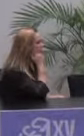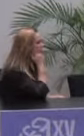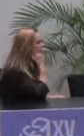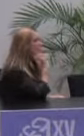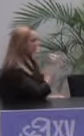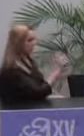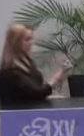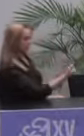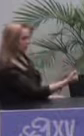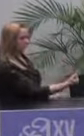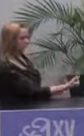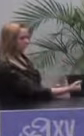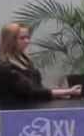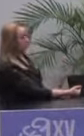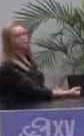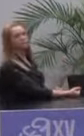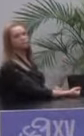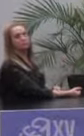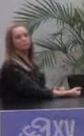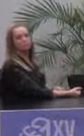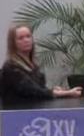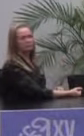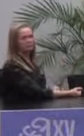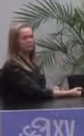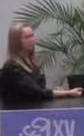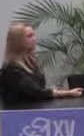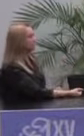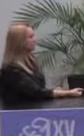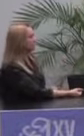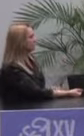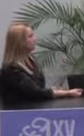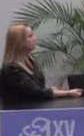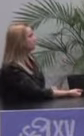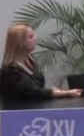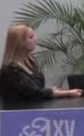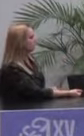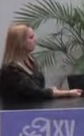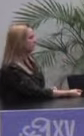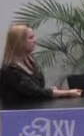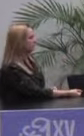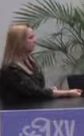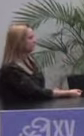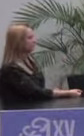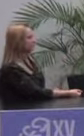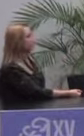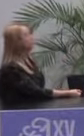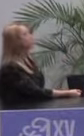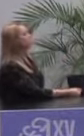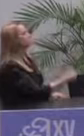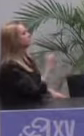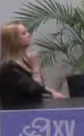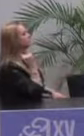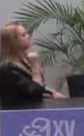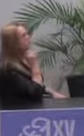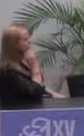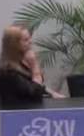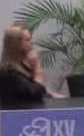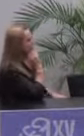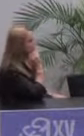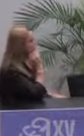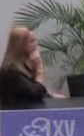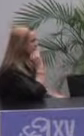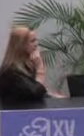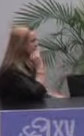não tem a menor noção do que acontece porque o conselho fecha a porta na cara do cidadão. Então, essas coisas têm que mudar. E mais uma vez a glossa